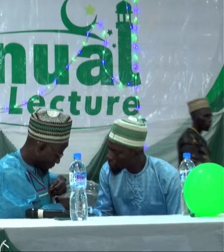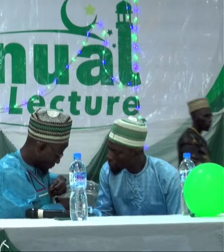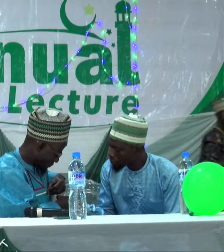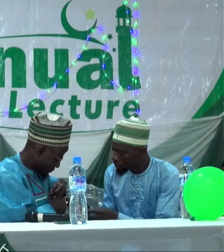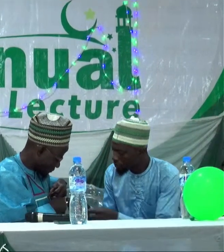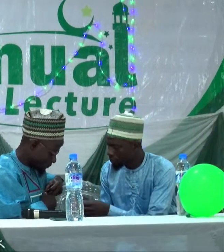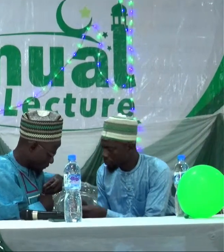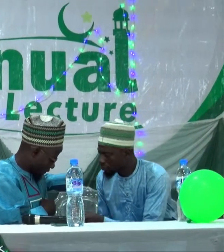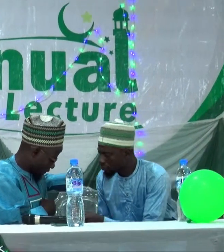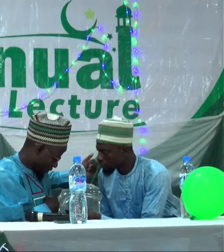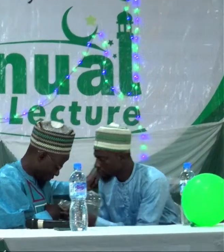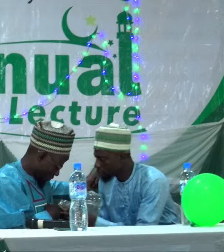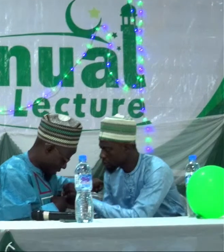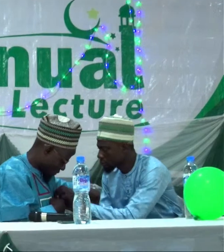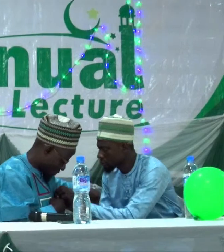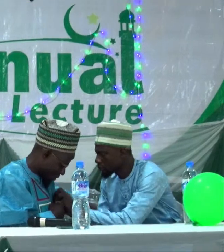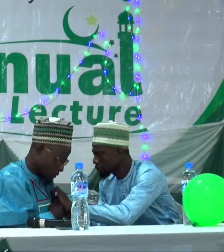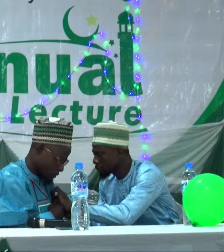iná àtọ̀yìnà.